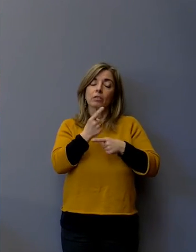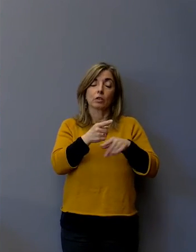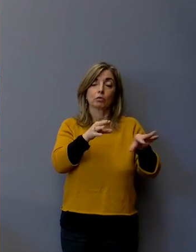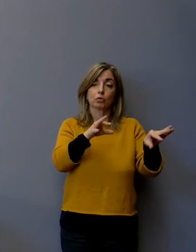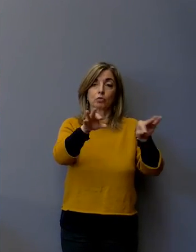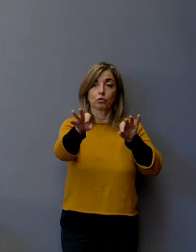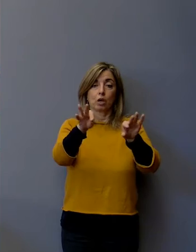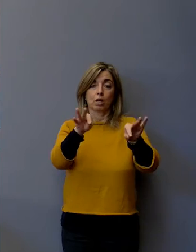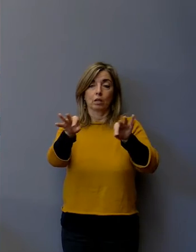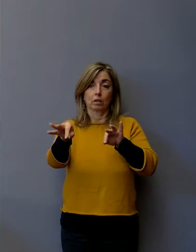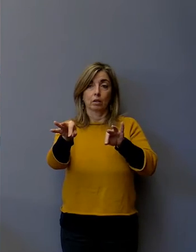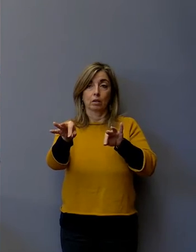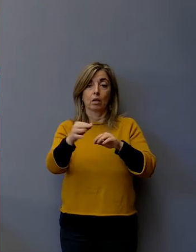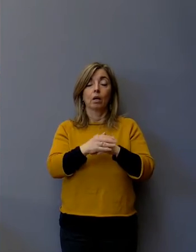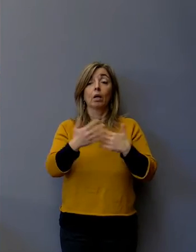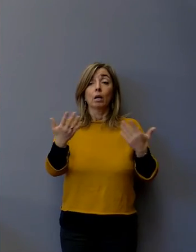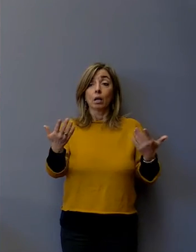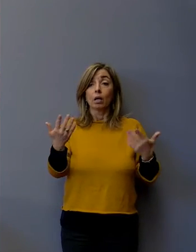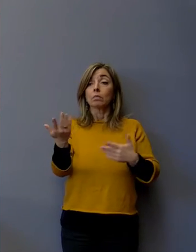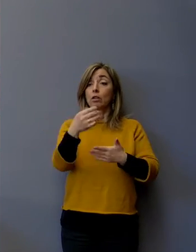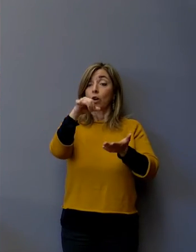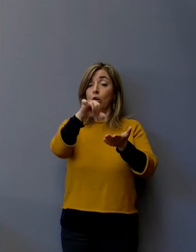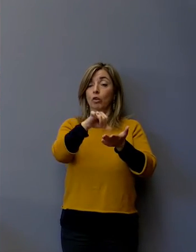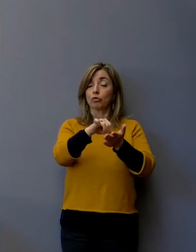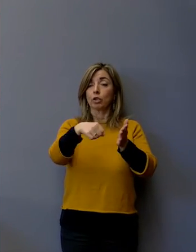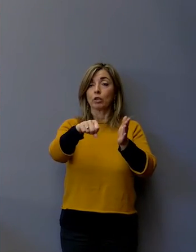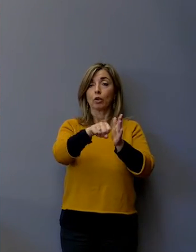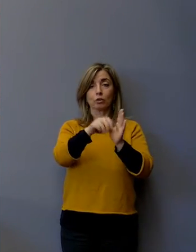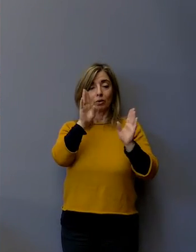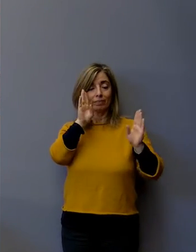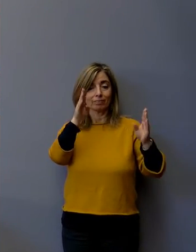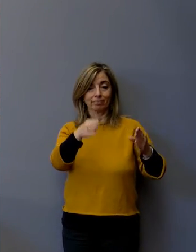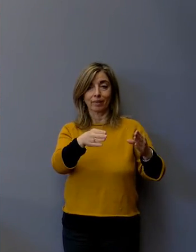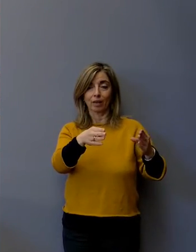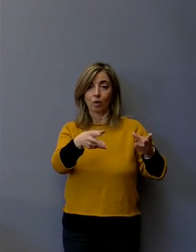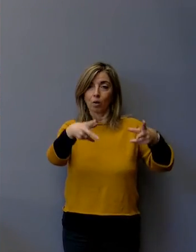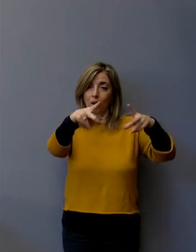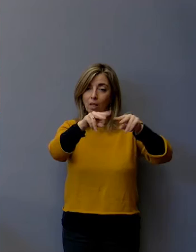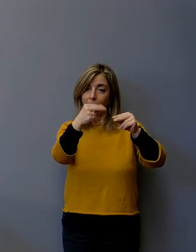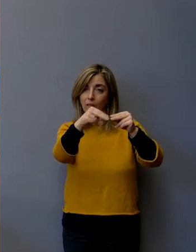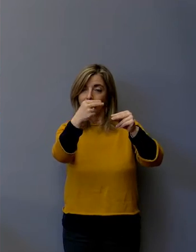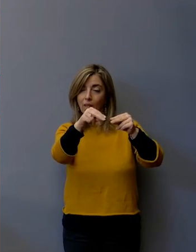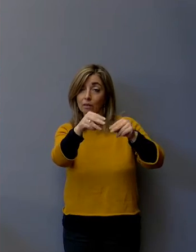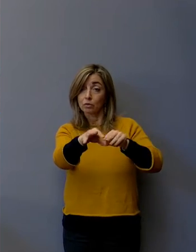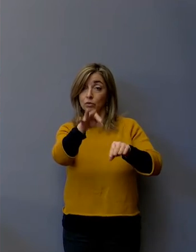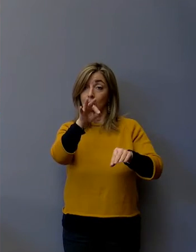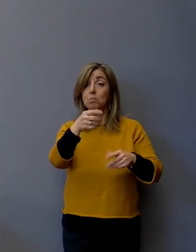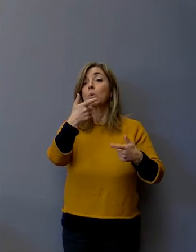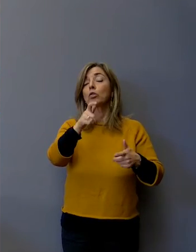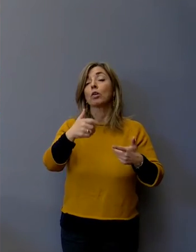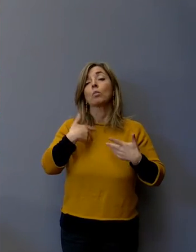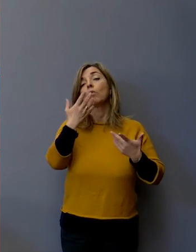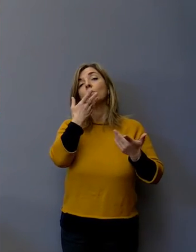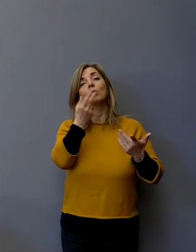e la scelta del centro storico non è stata fatta così per fare un restyling di bellezza o semplicemente un fatto